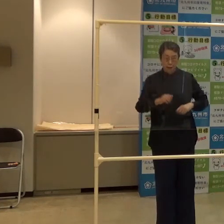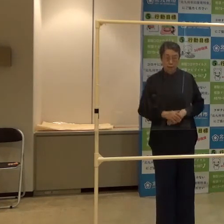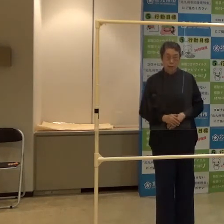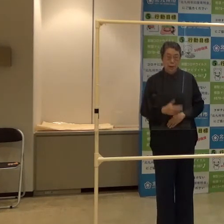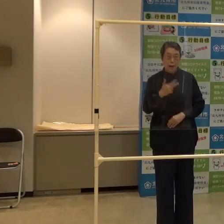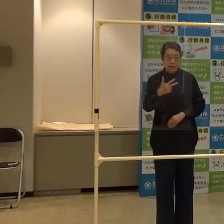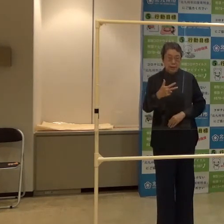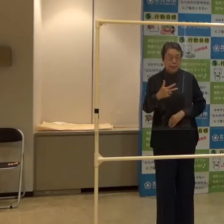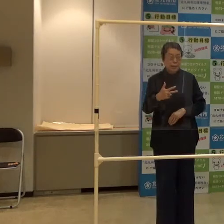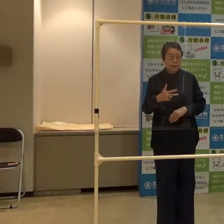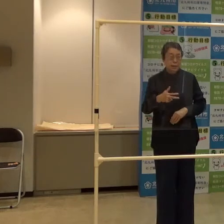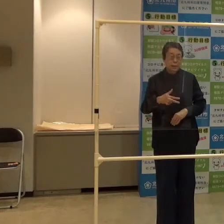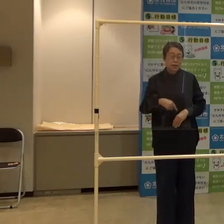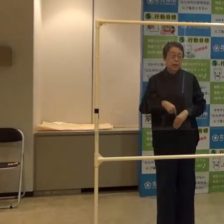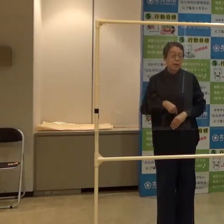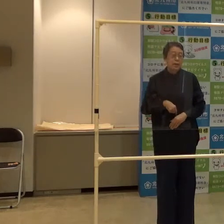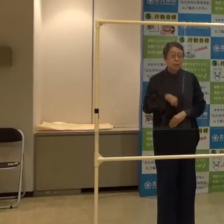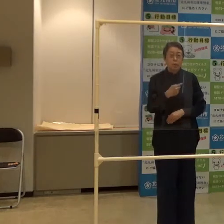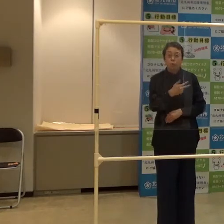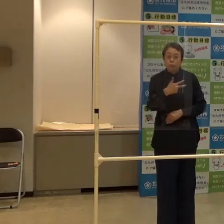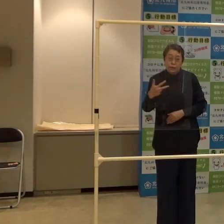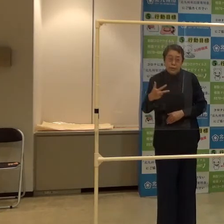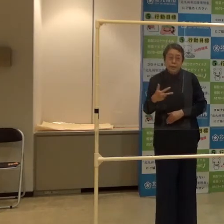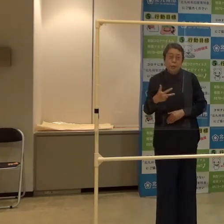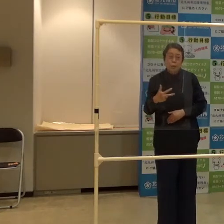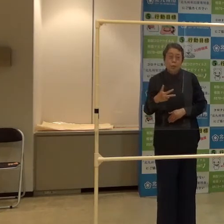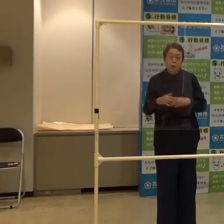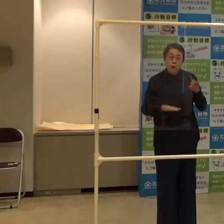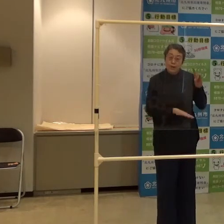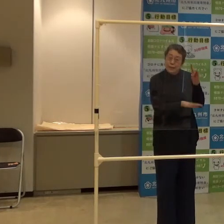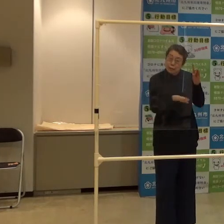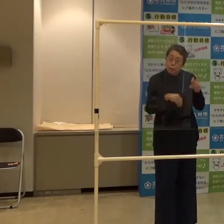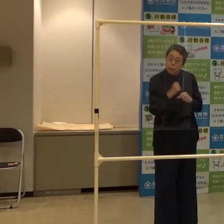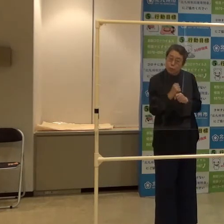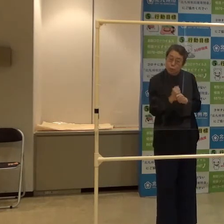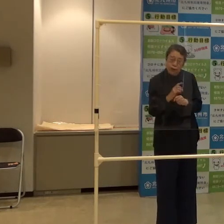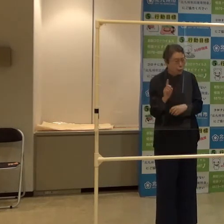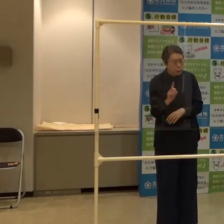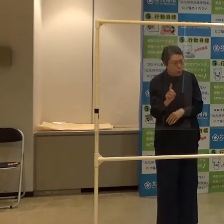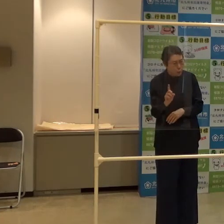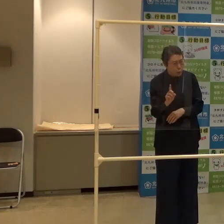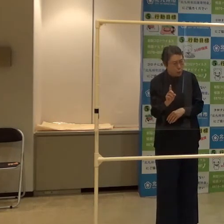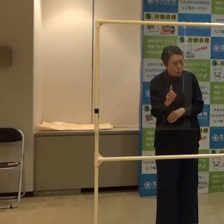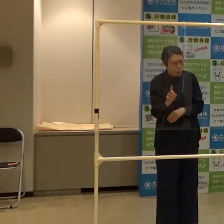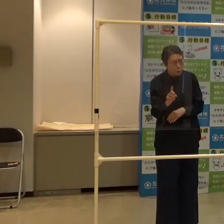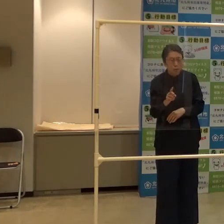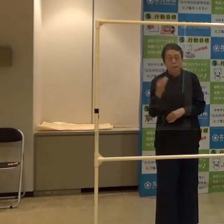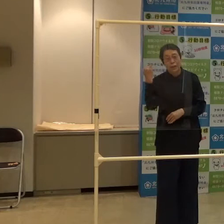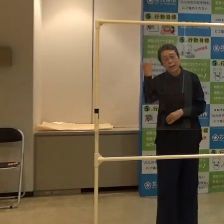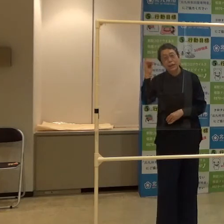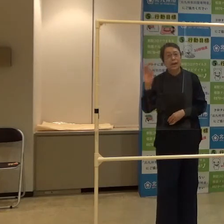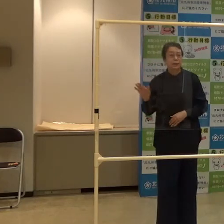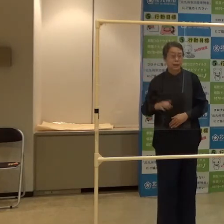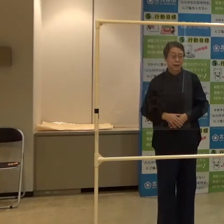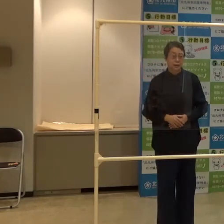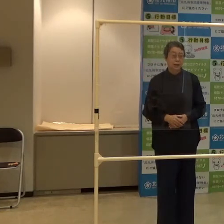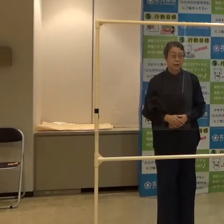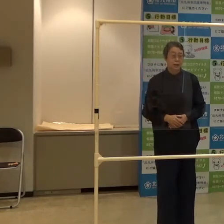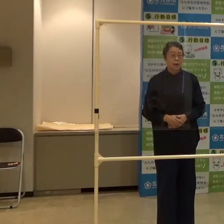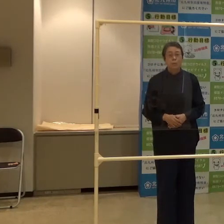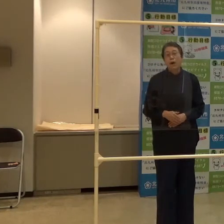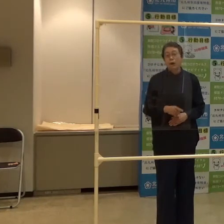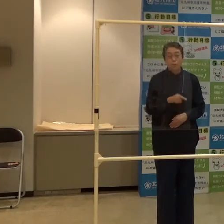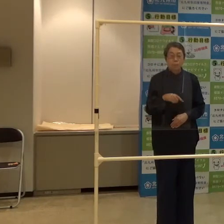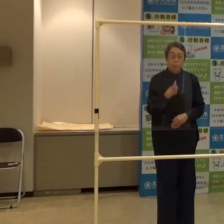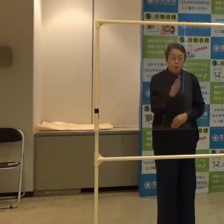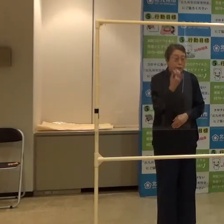基準ということについてどうであろうかという意見がありました。しかし同時にですね、それはそうなんだけれ